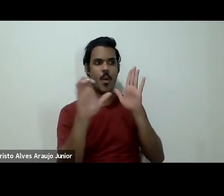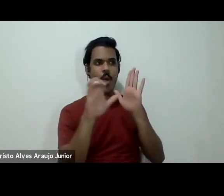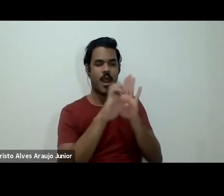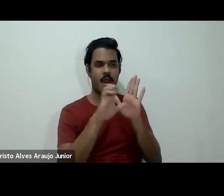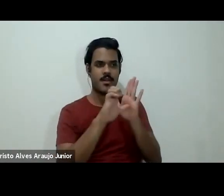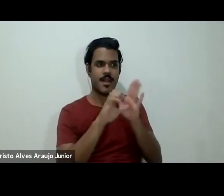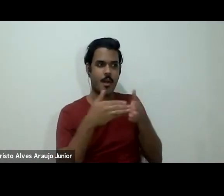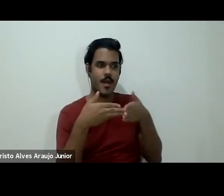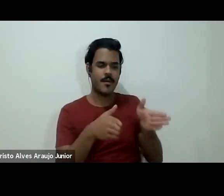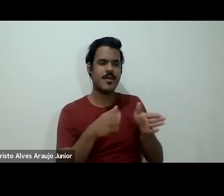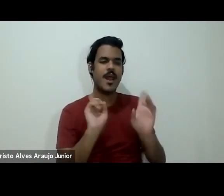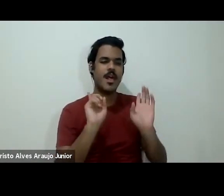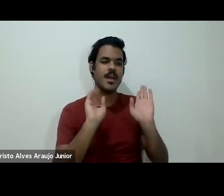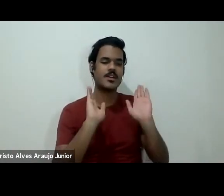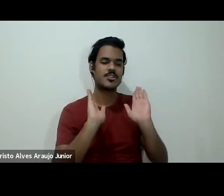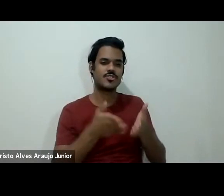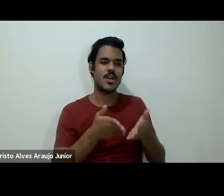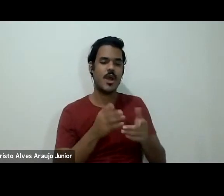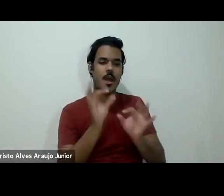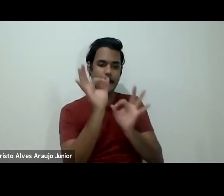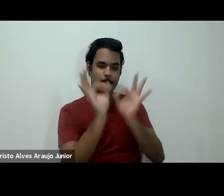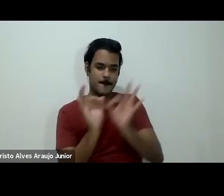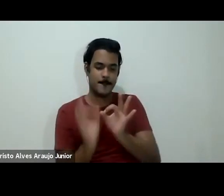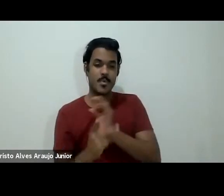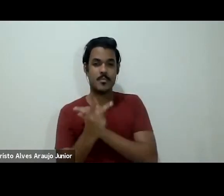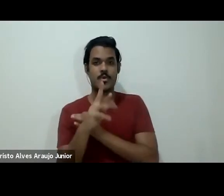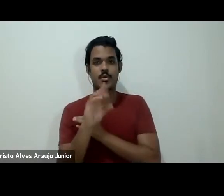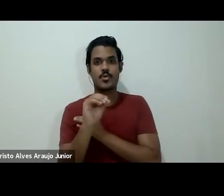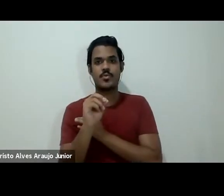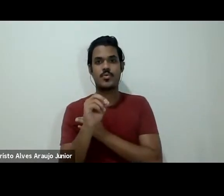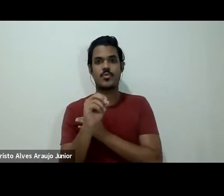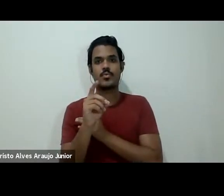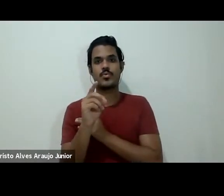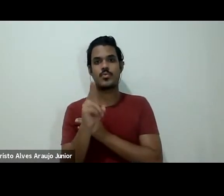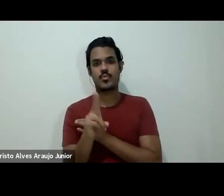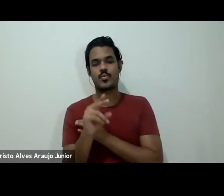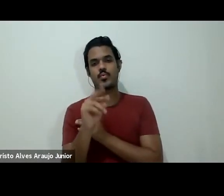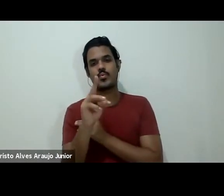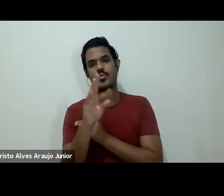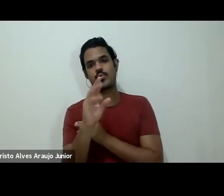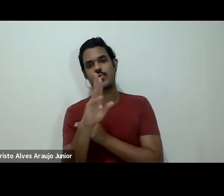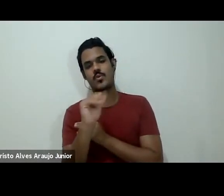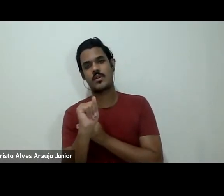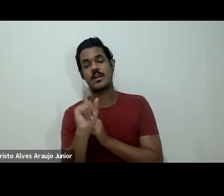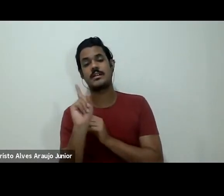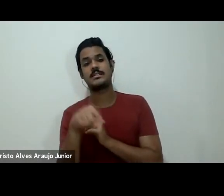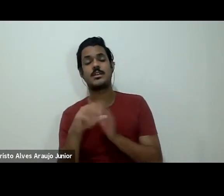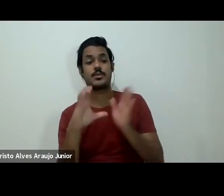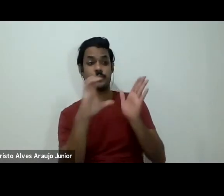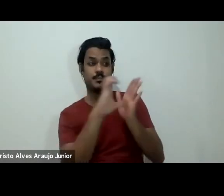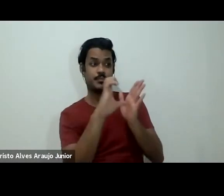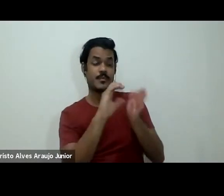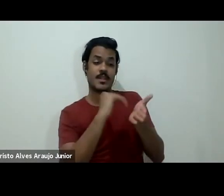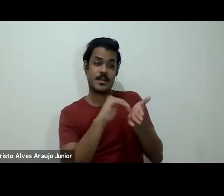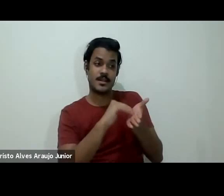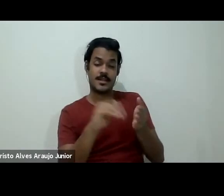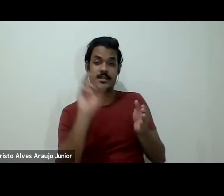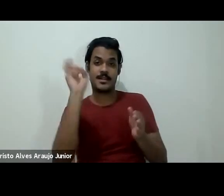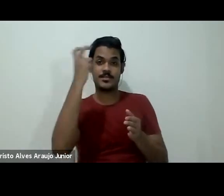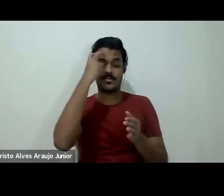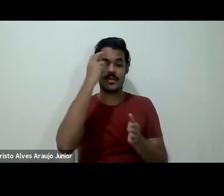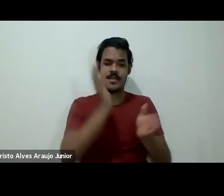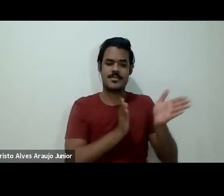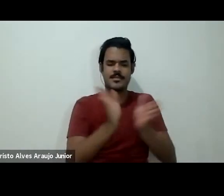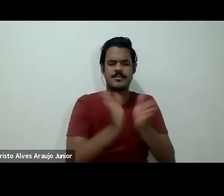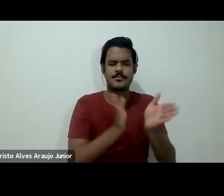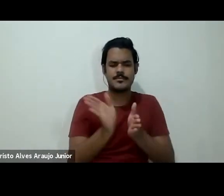produtora do Oriqui, e me escreveu perguntando o que eu achava de escrever no edital da Secretaria de Cultura a possibilidade de fazer a acessibilidade